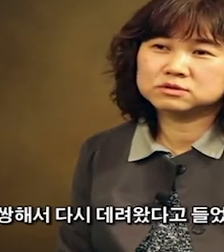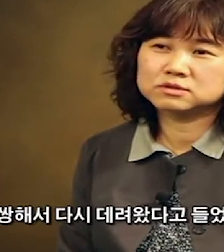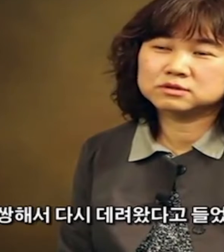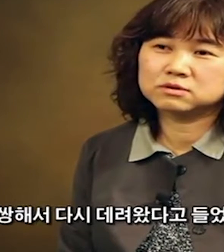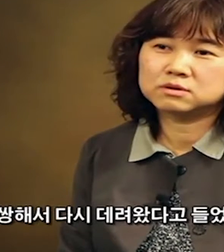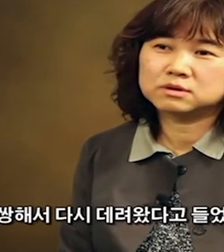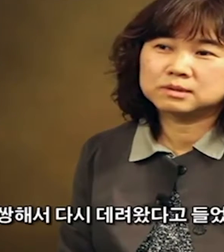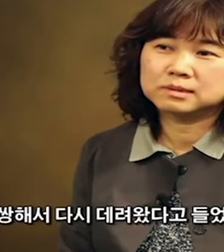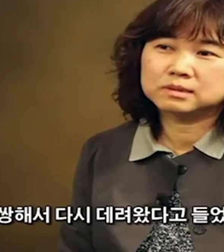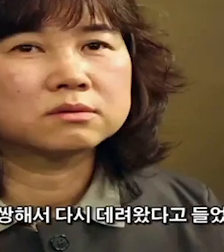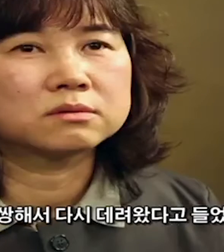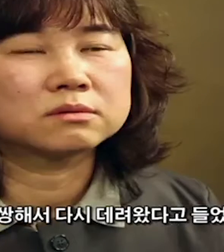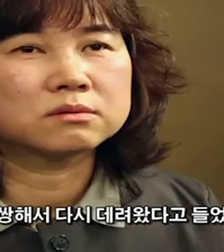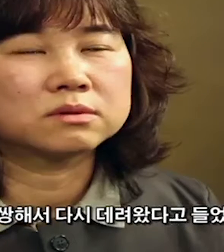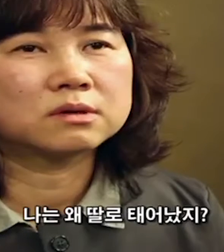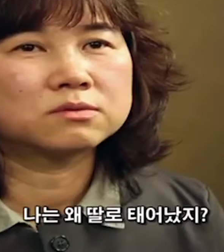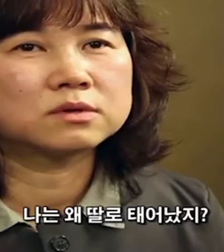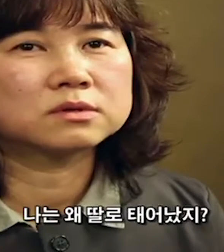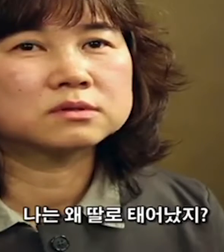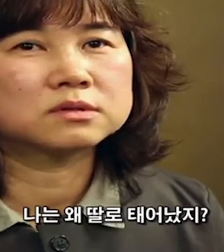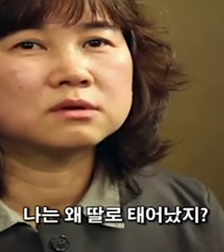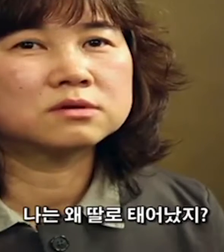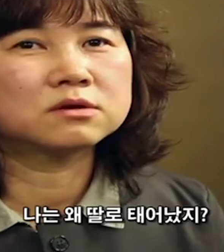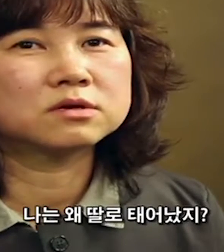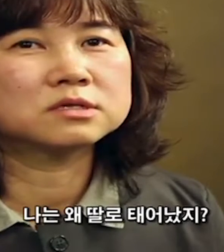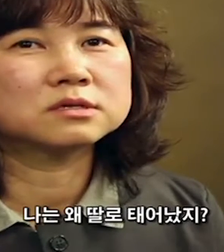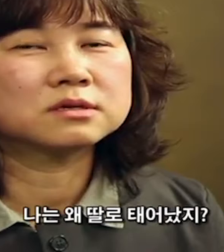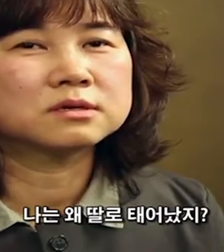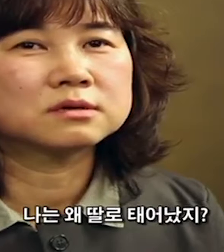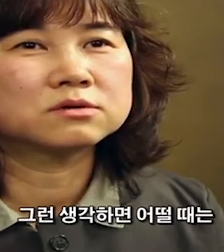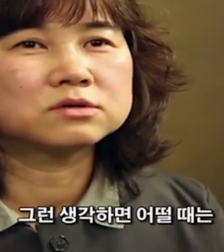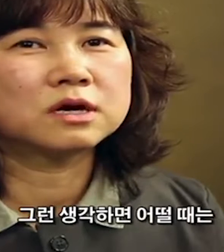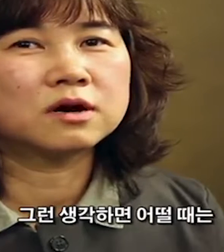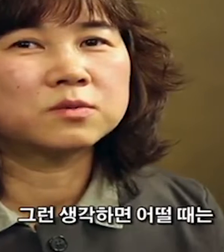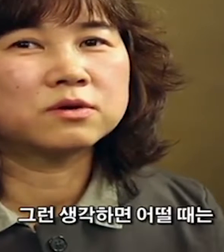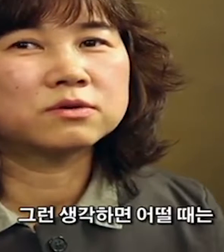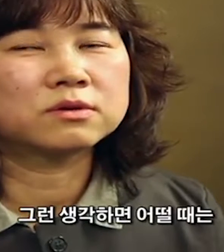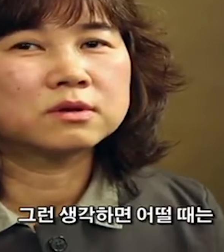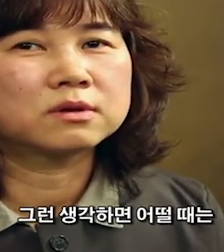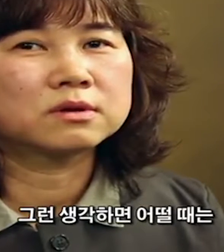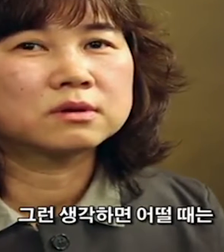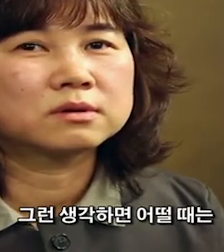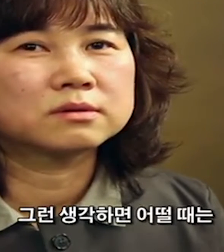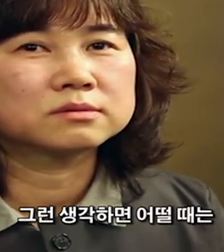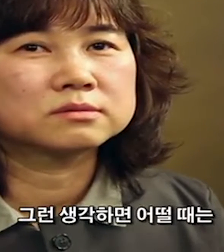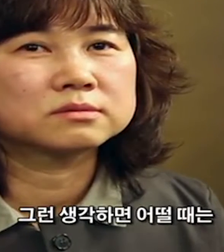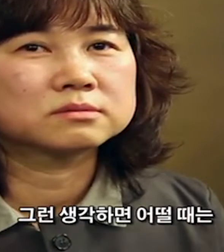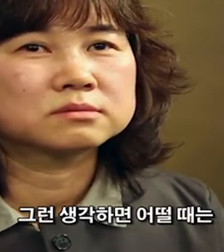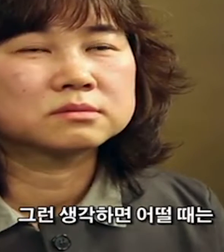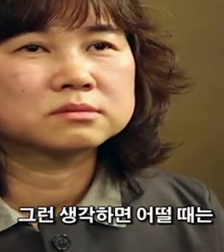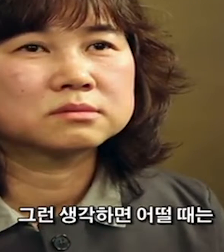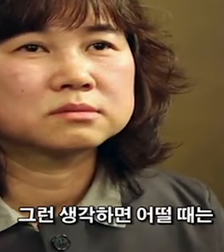데려왔다고 들었어요. 나는 왜 딸로 태어났지? 그런 생각하면